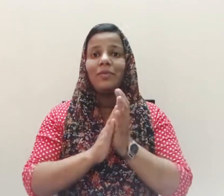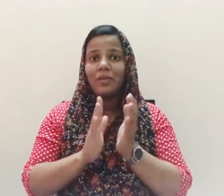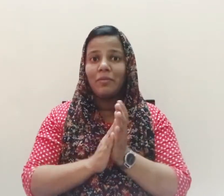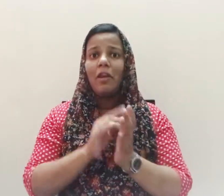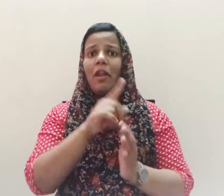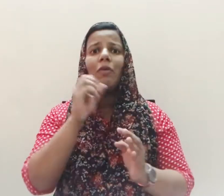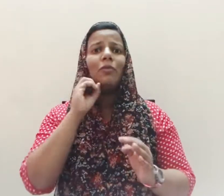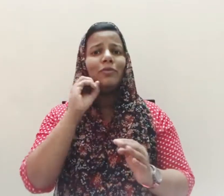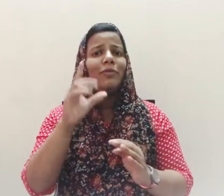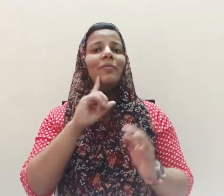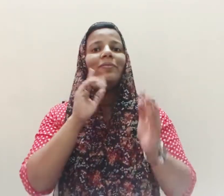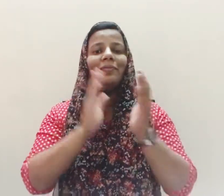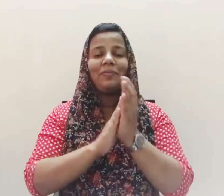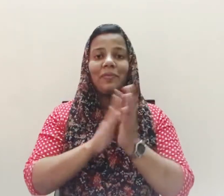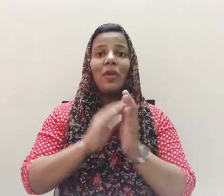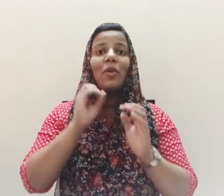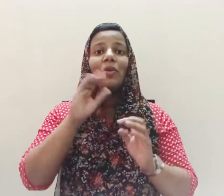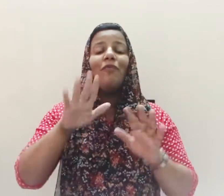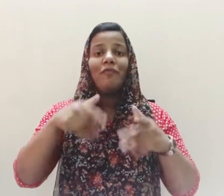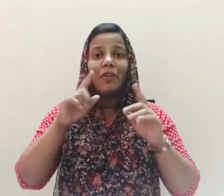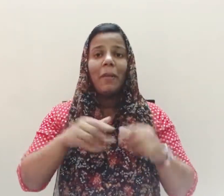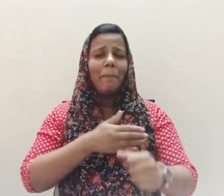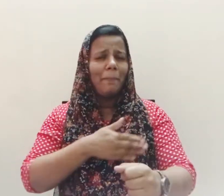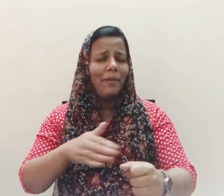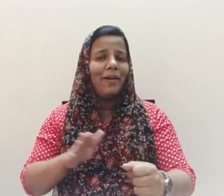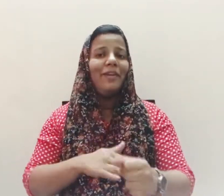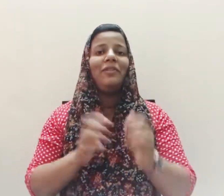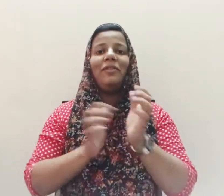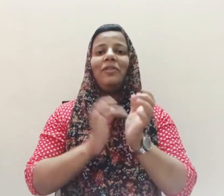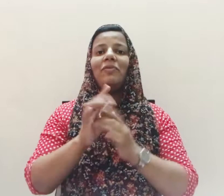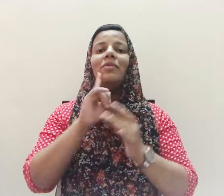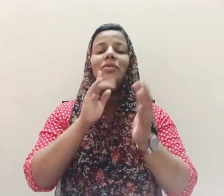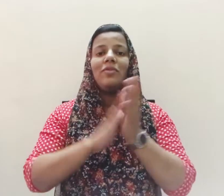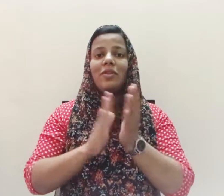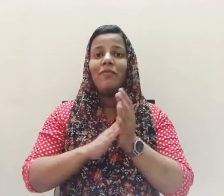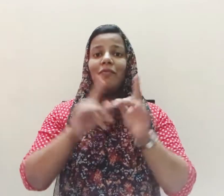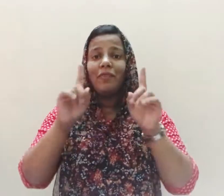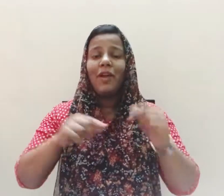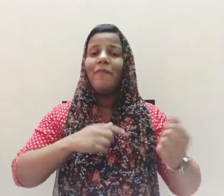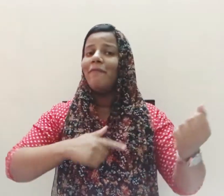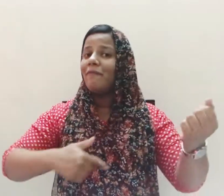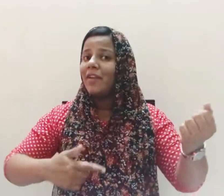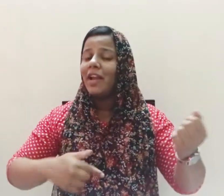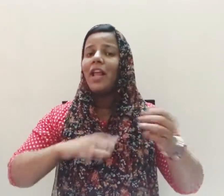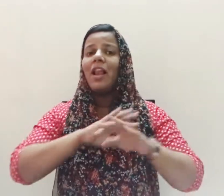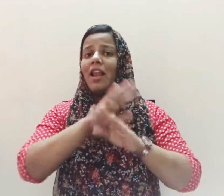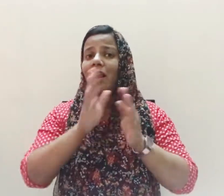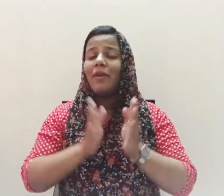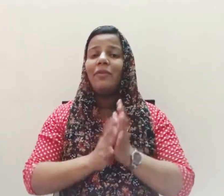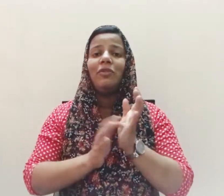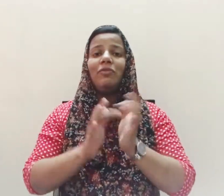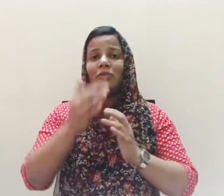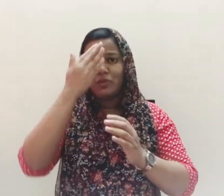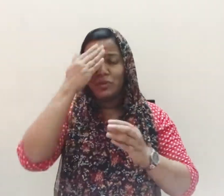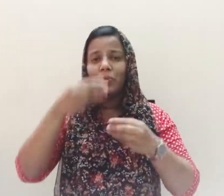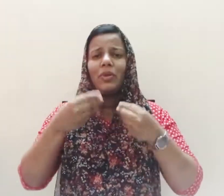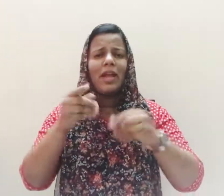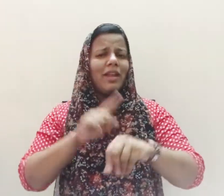കർത്താവിനെ ആർപ്പിടുവാനാണ് പറഞ്ഞത്. തപ്പും ഇമ്പമായുള്ള കിന്നരവും വീണയും എടുത്ത് സംഗീതം തുടങ്ങുവീൻ. അമാവാസിയിലും നമ്മുടെ